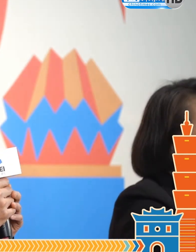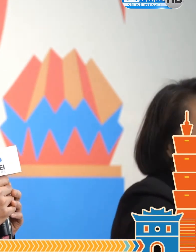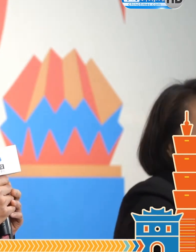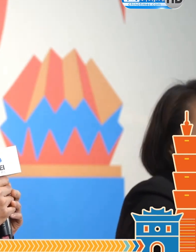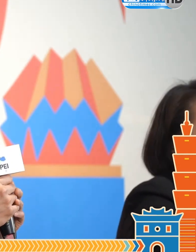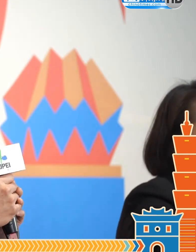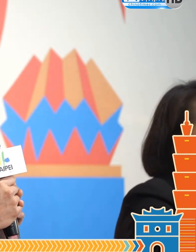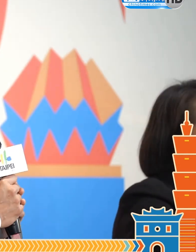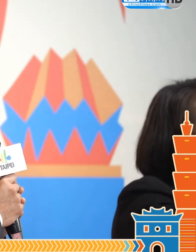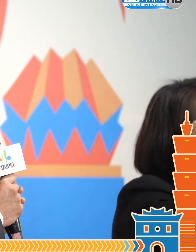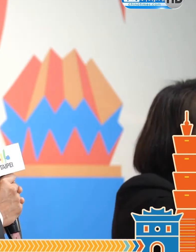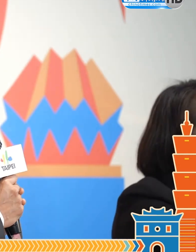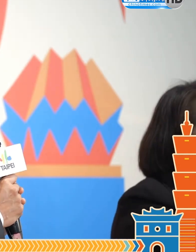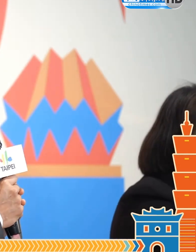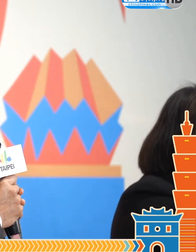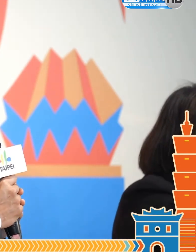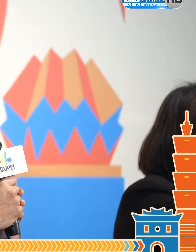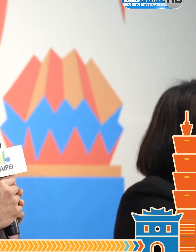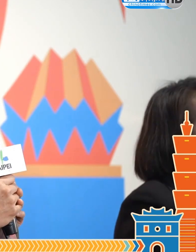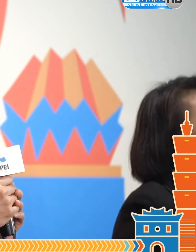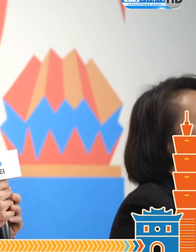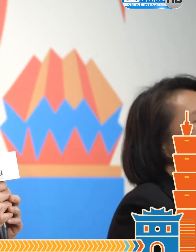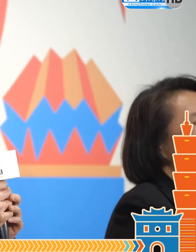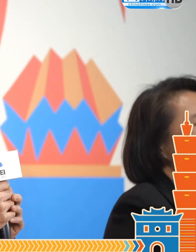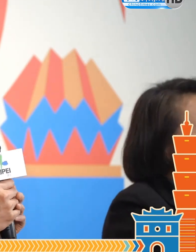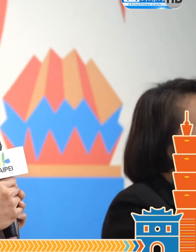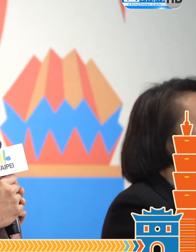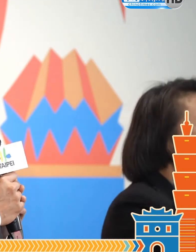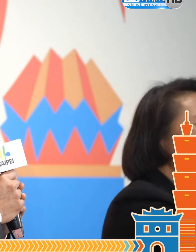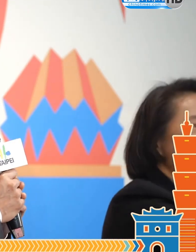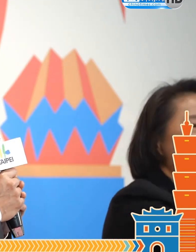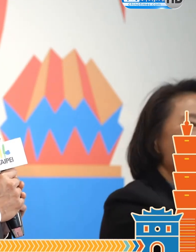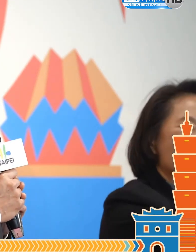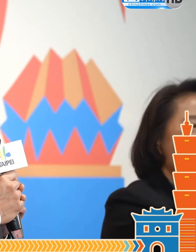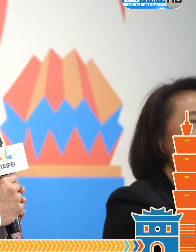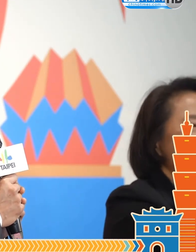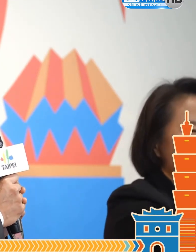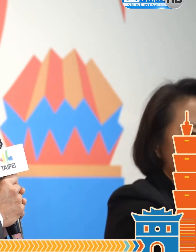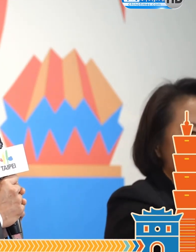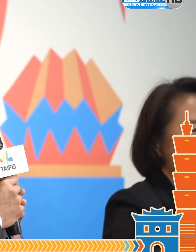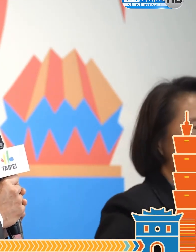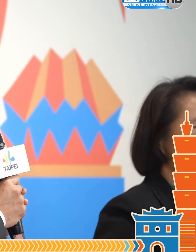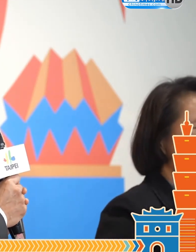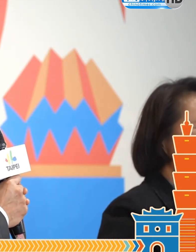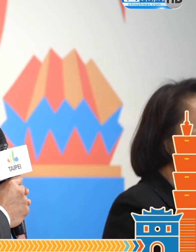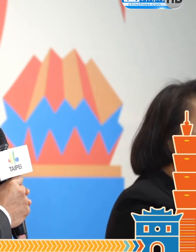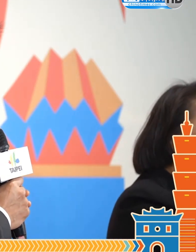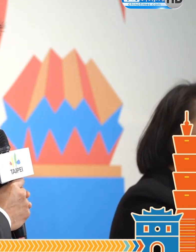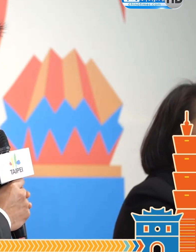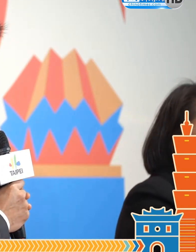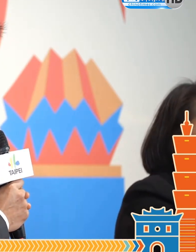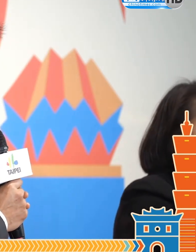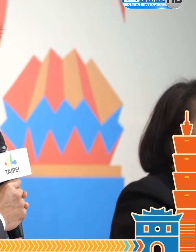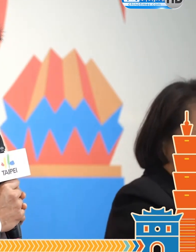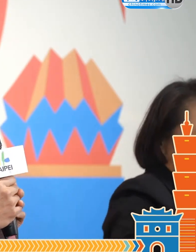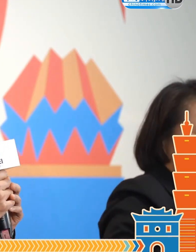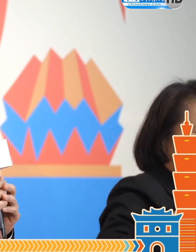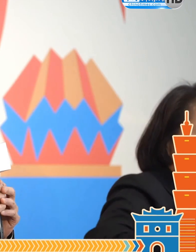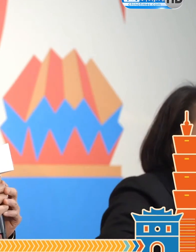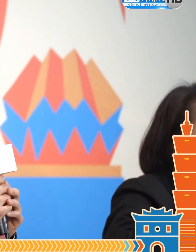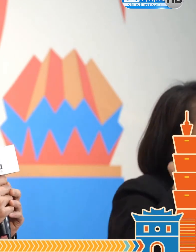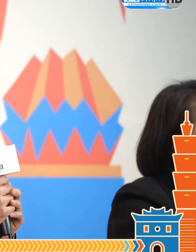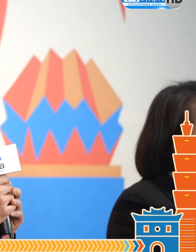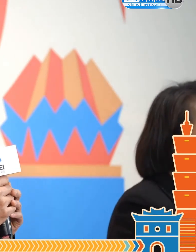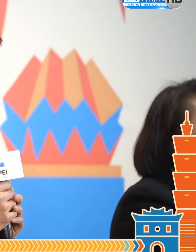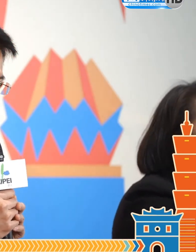跟新的视野格局，那非常感谢大家。那最后如果我在这过程中有什么不周